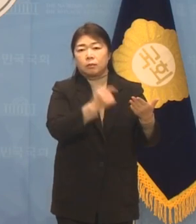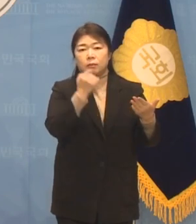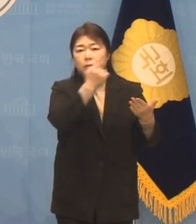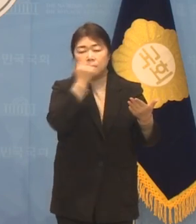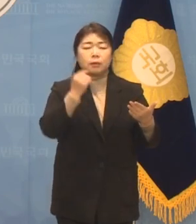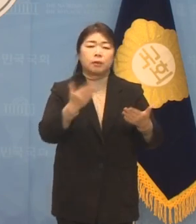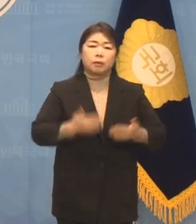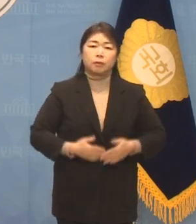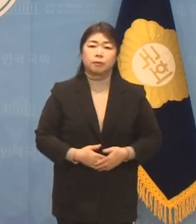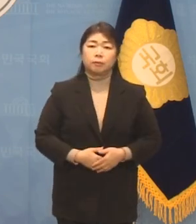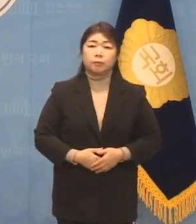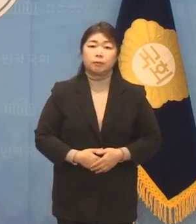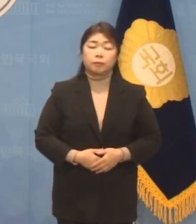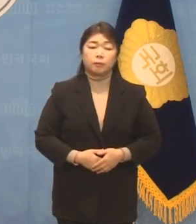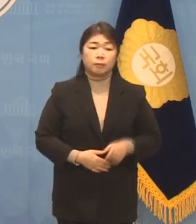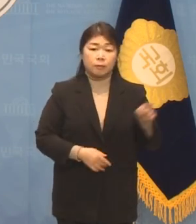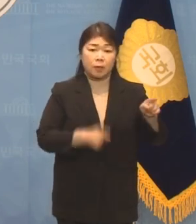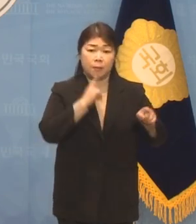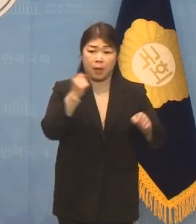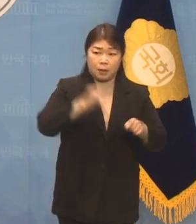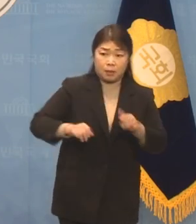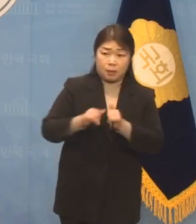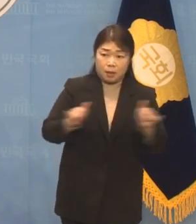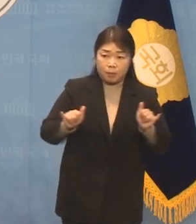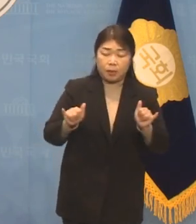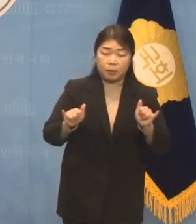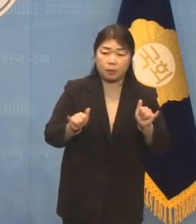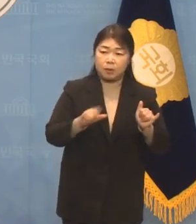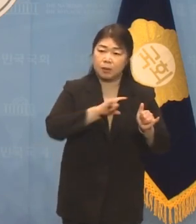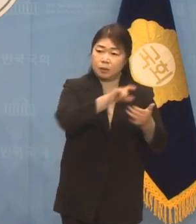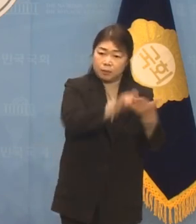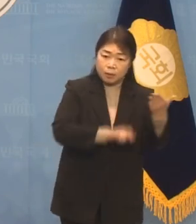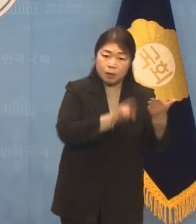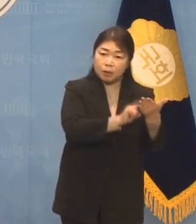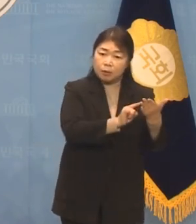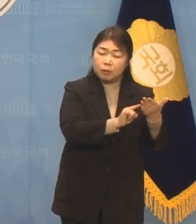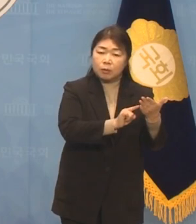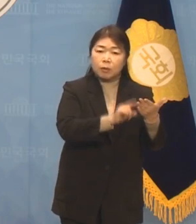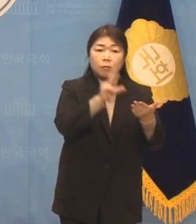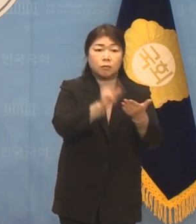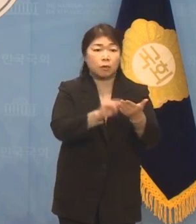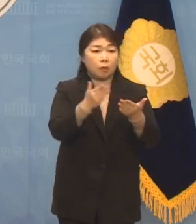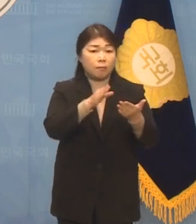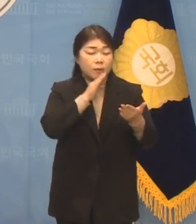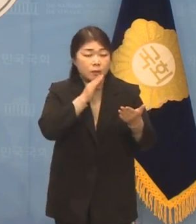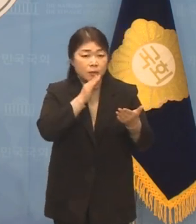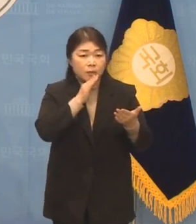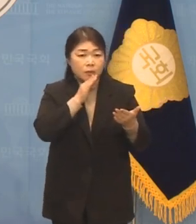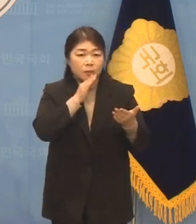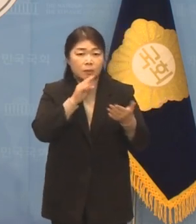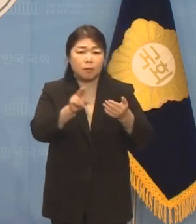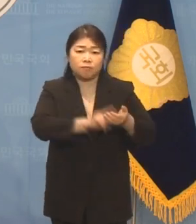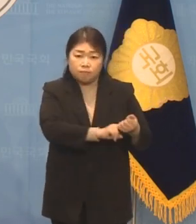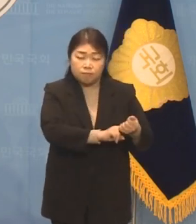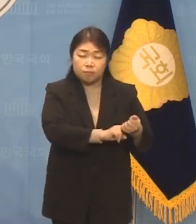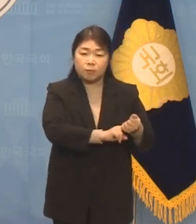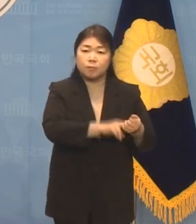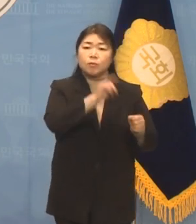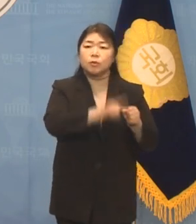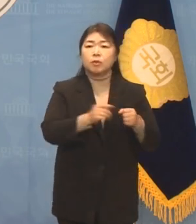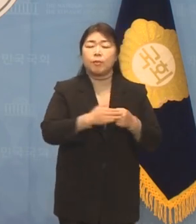쿠팡, 블랙리스트 문서가 문제가 된다는 것을 알았으니 은폐하려고 암호를 쓴 것